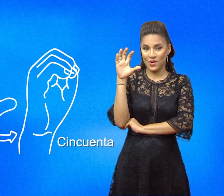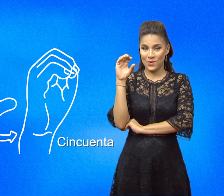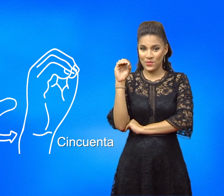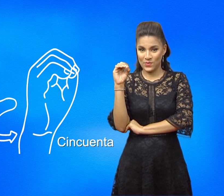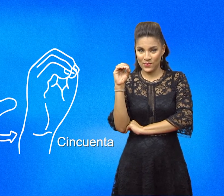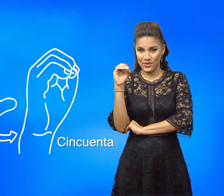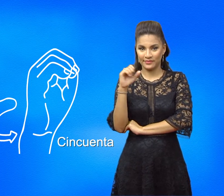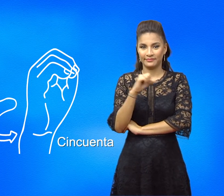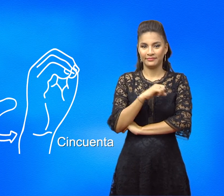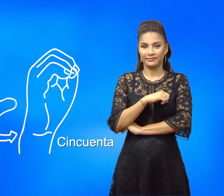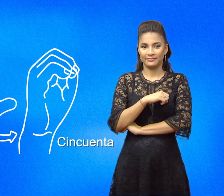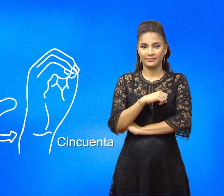50